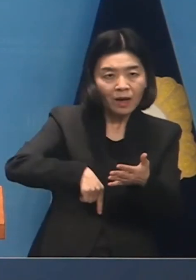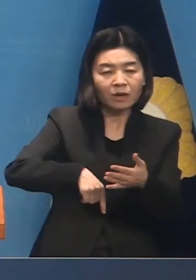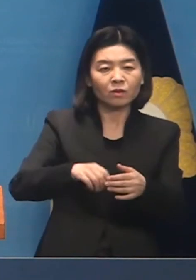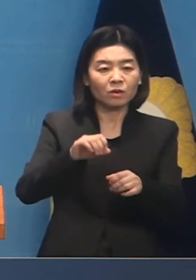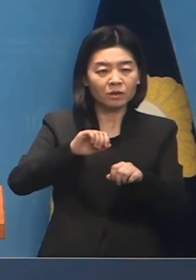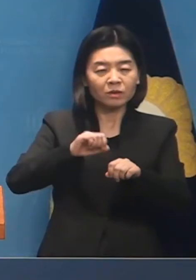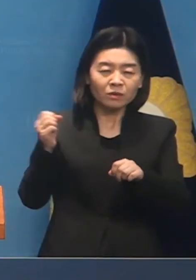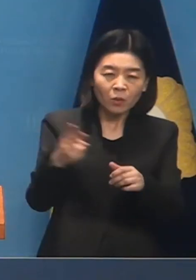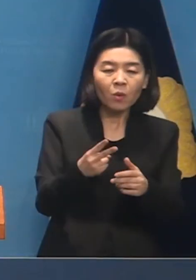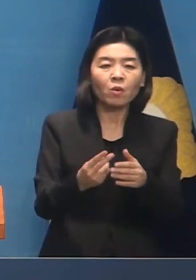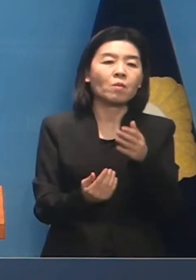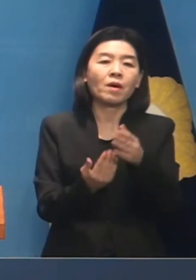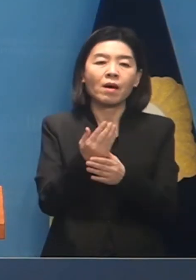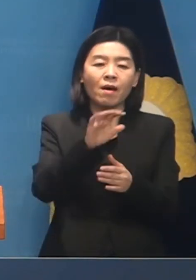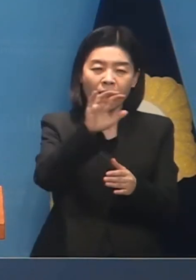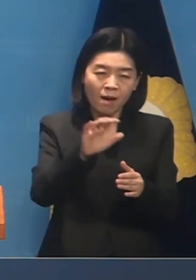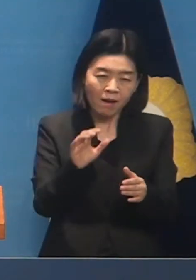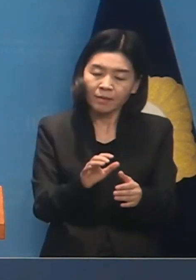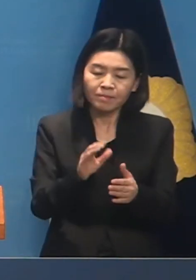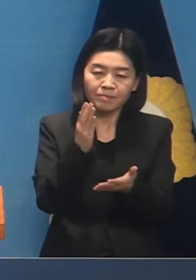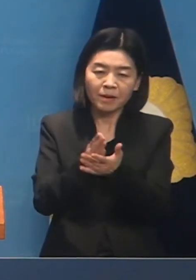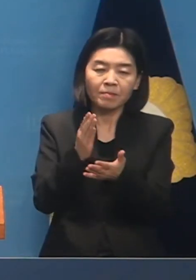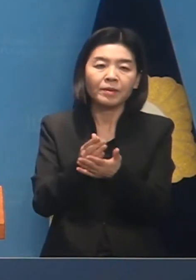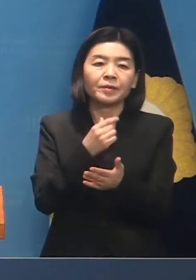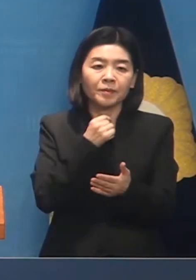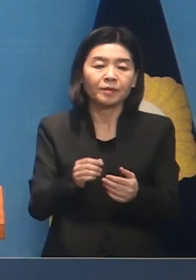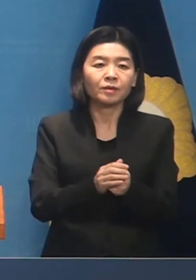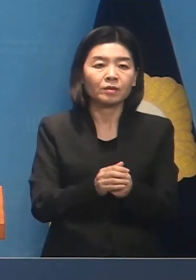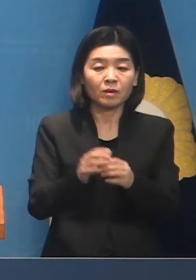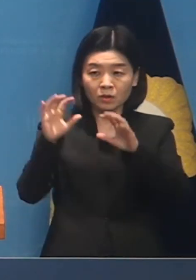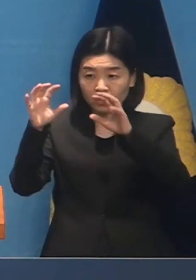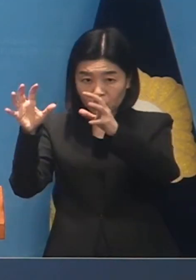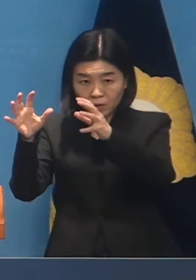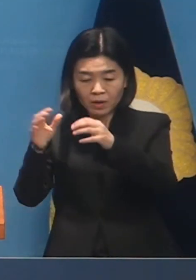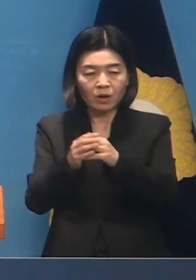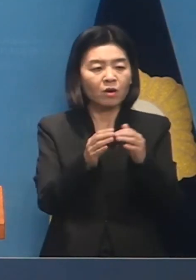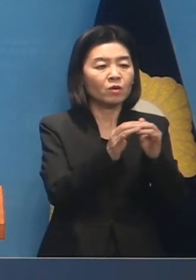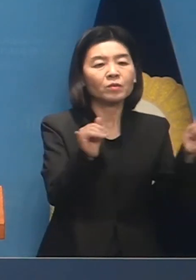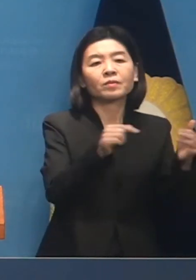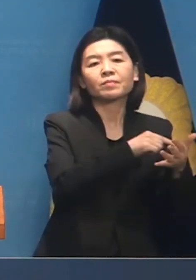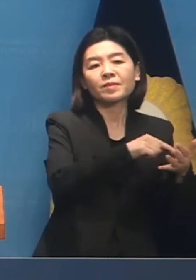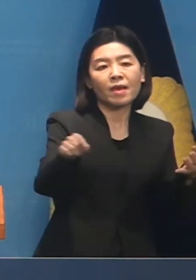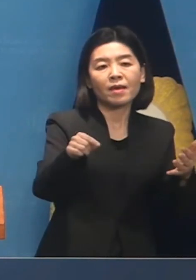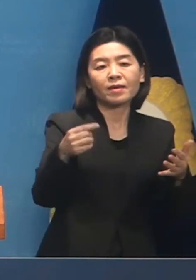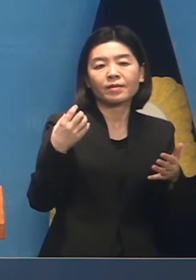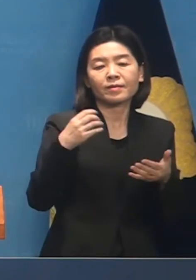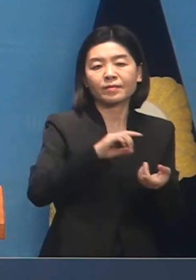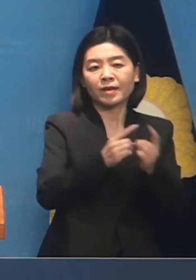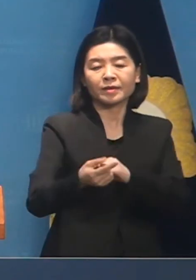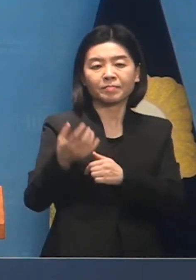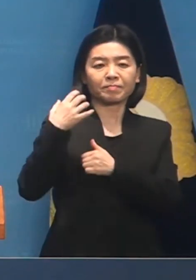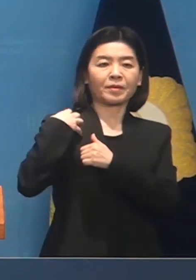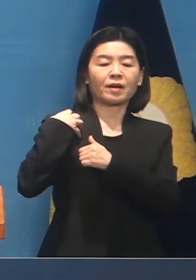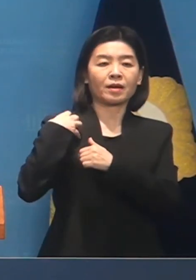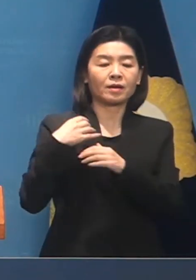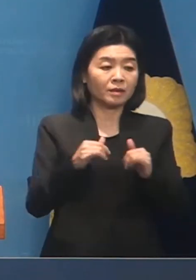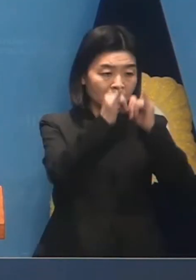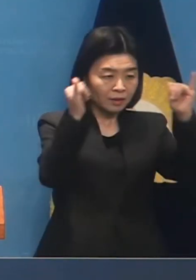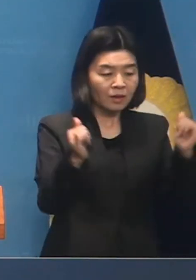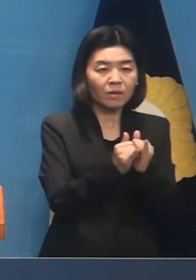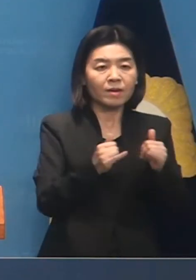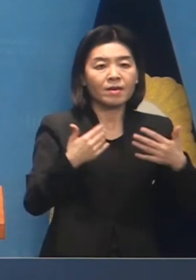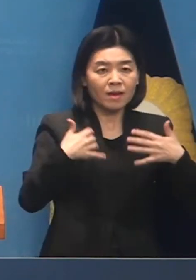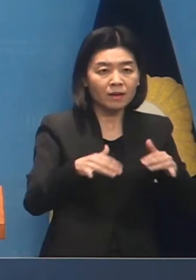실현하겠습니다. 특히 국가가 직접 국민의 피해를 대변하는 국가후견 소송 제도를 도입하여 사회적 약자의